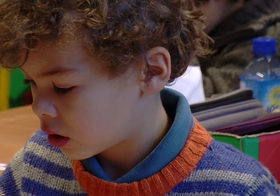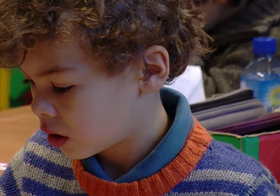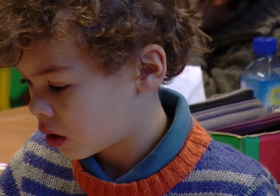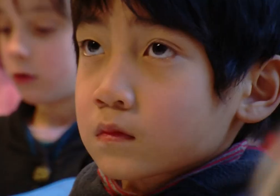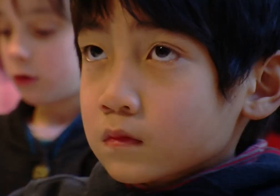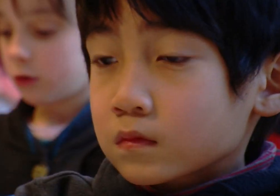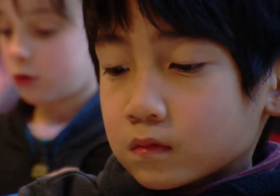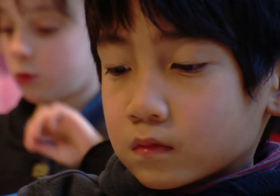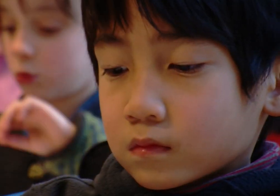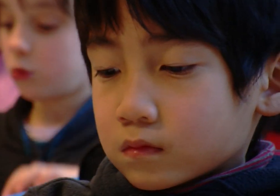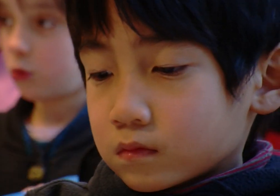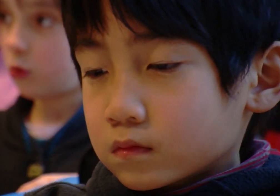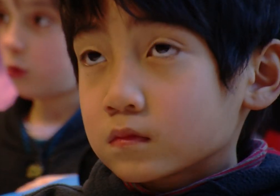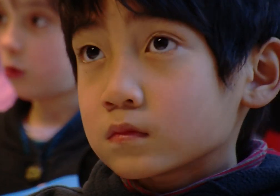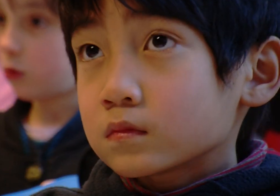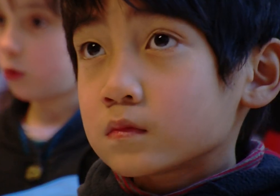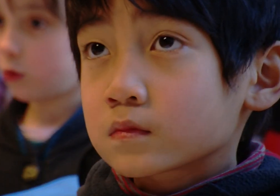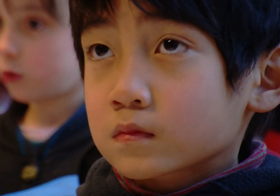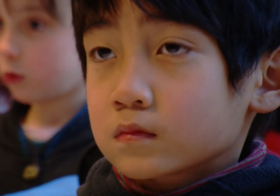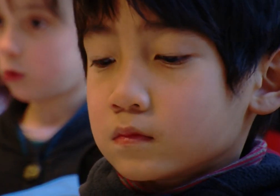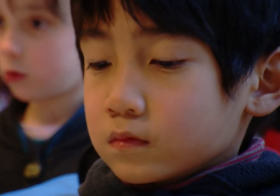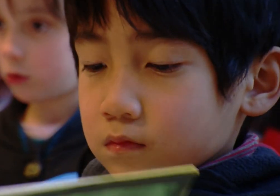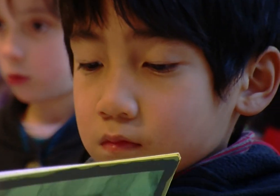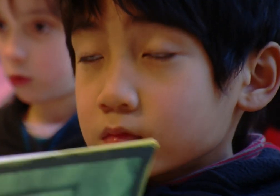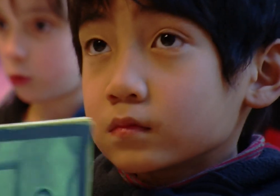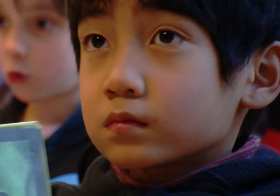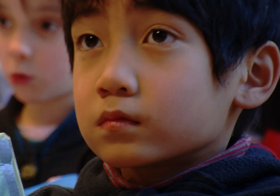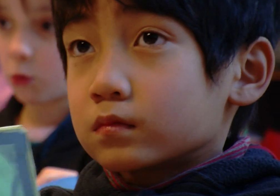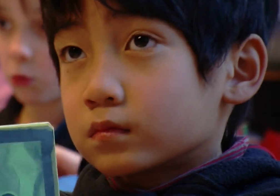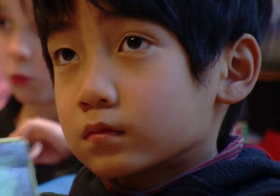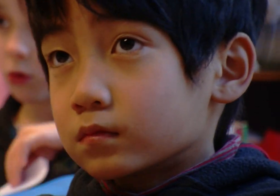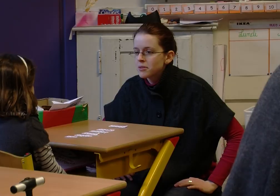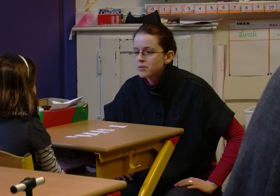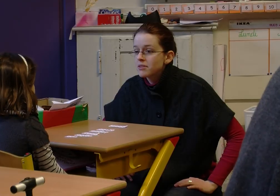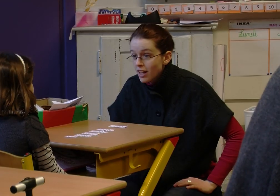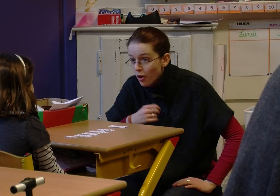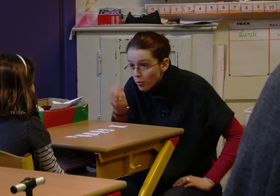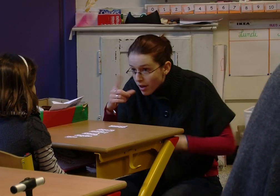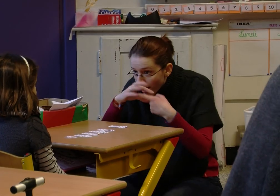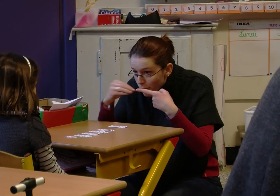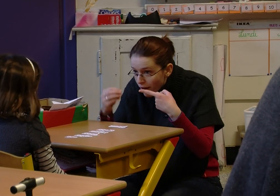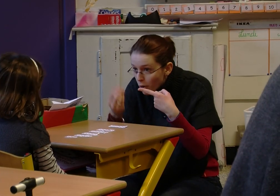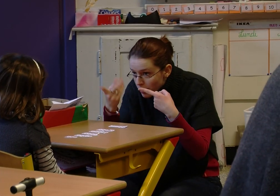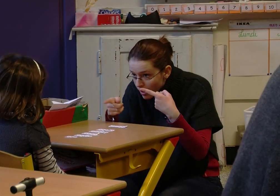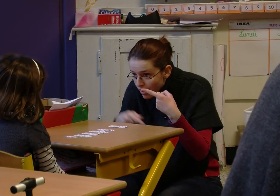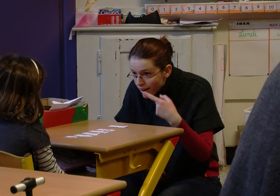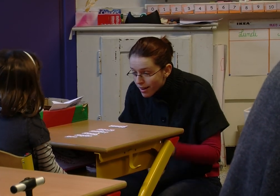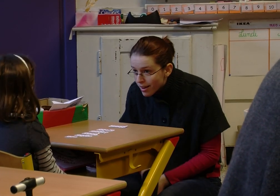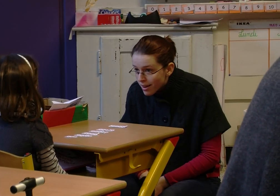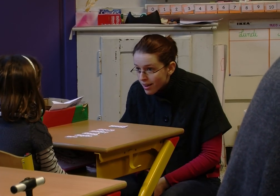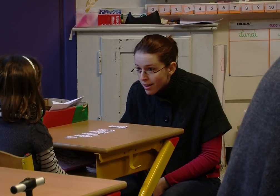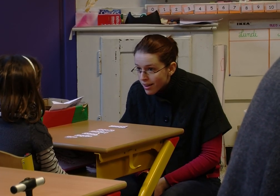moi aussi depuis toujours. Vous savez quoi? On va mettre quelque chose à plat. Là, maintenant, tout de suite. Je